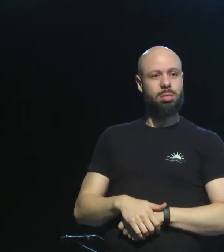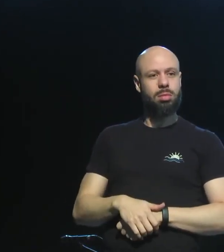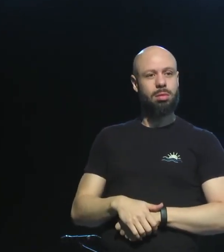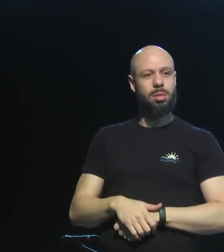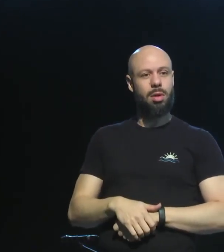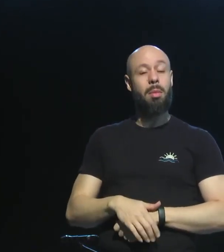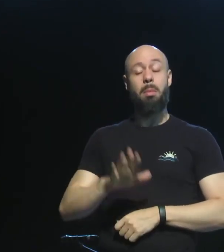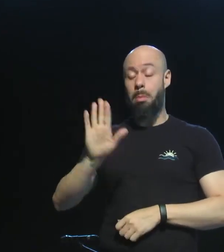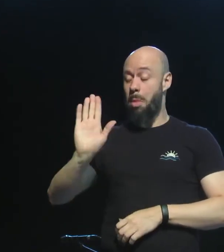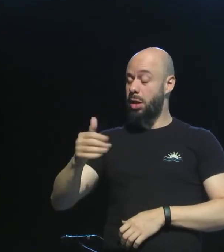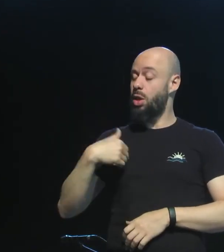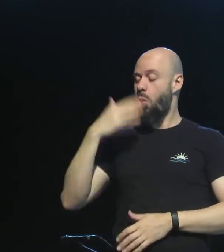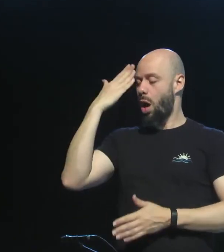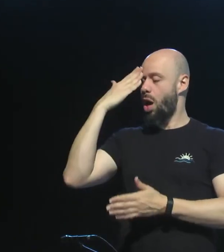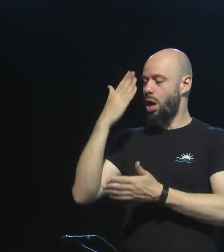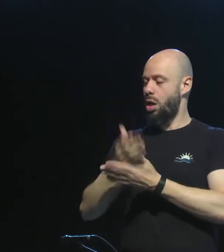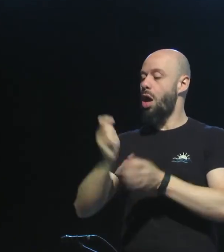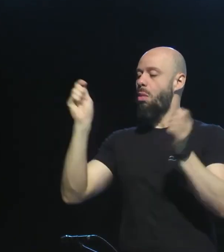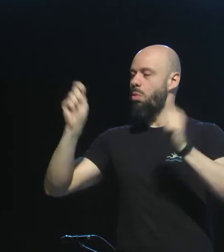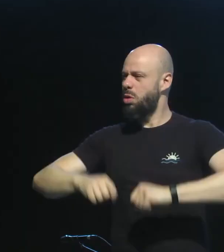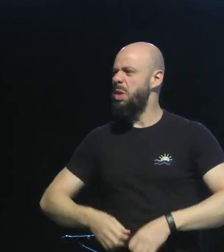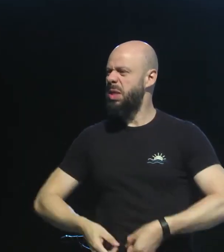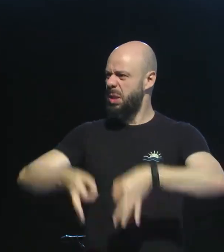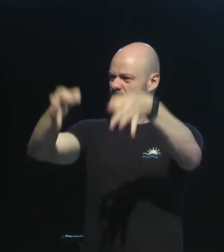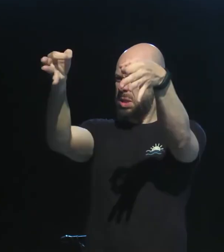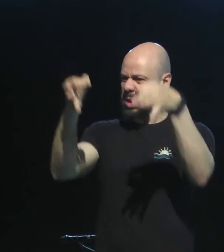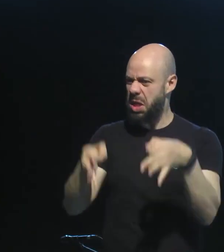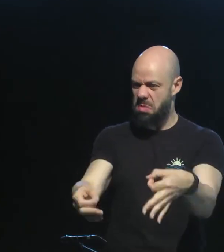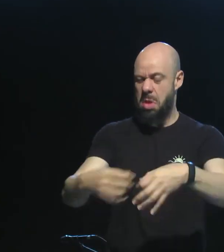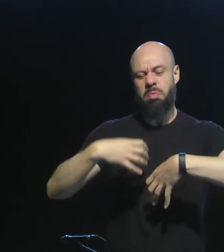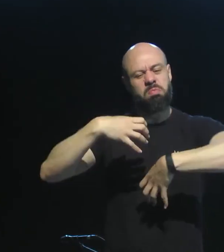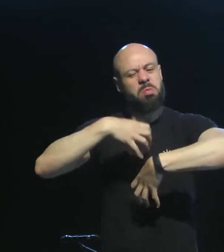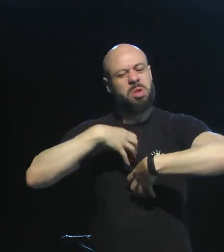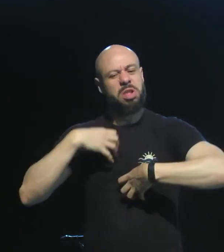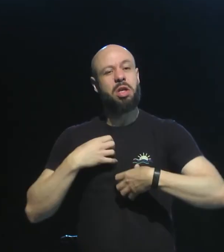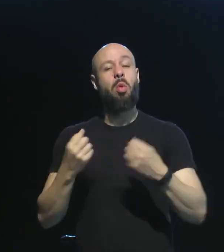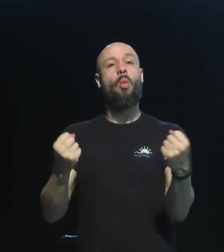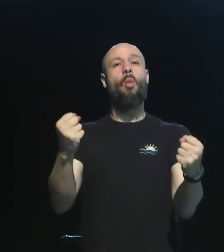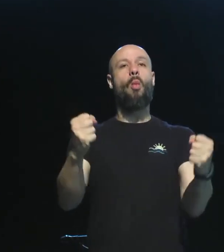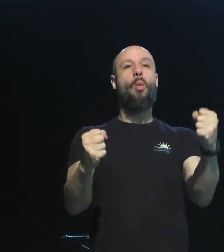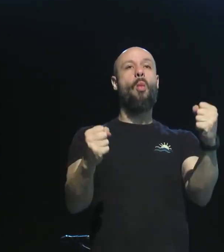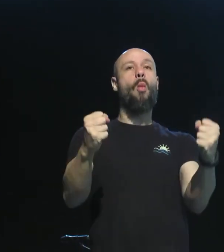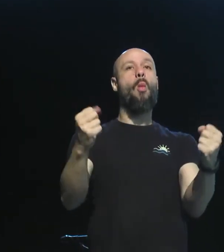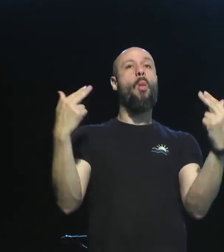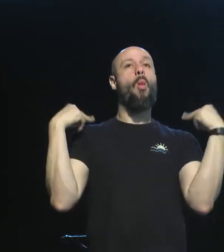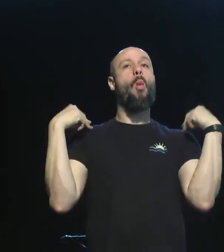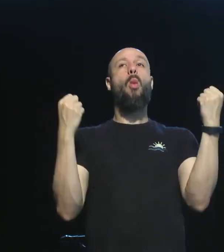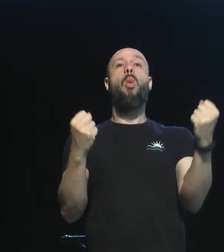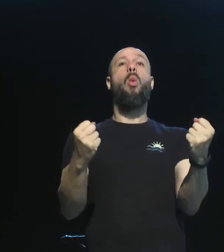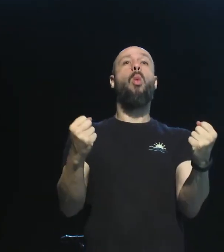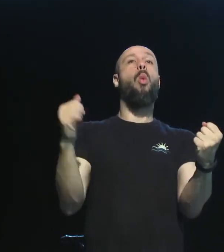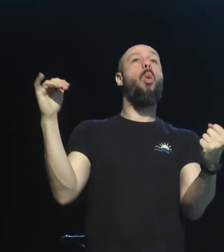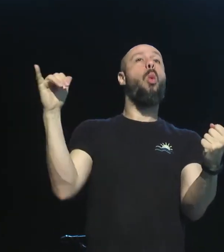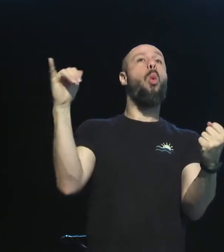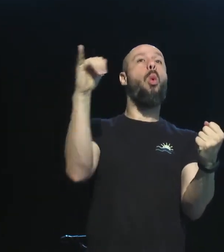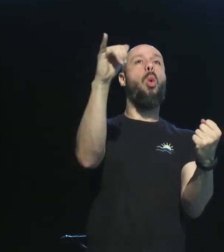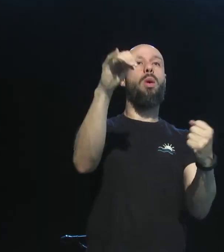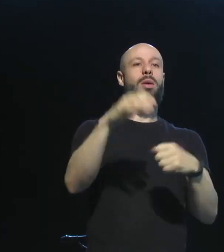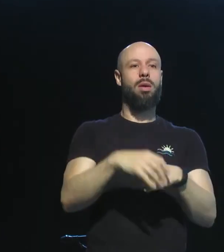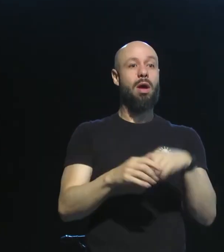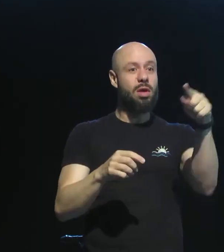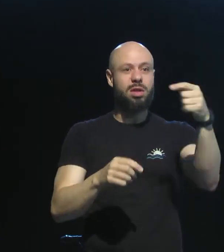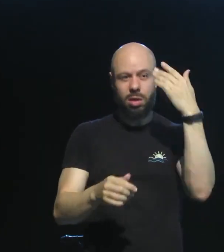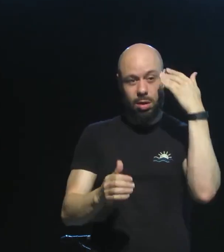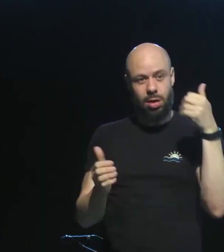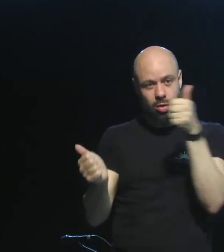eu acredito piamente, eu me sinto um piloto de avião. Você entraria nesse avião?